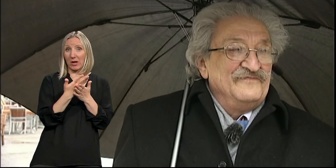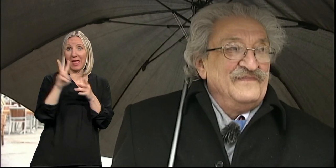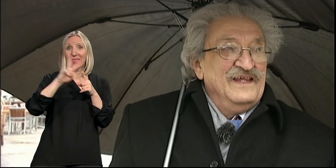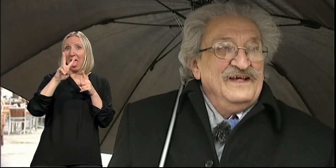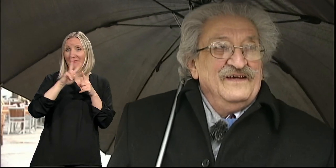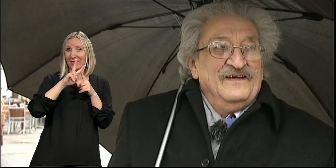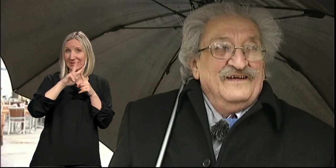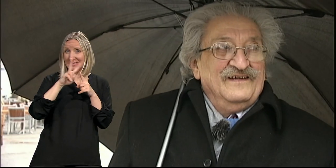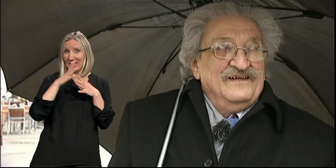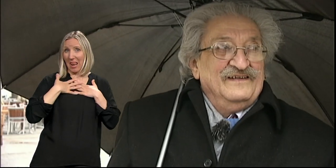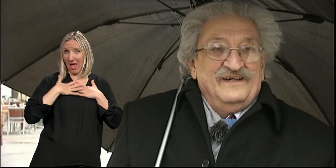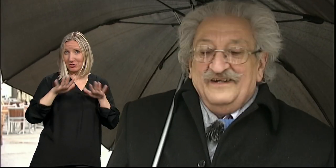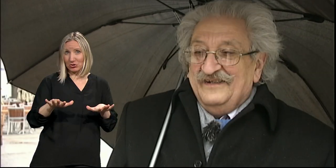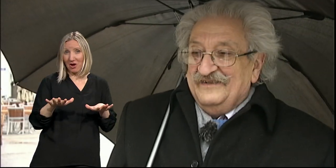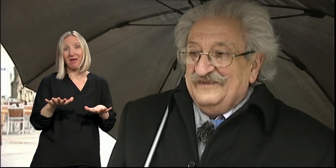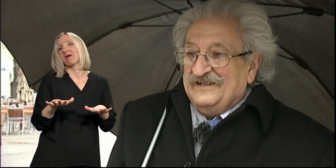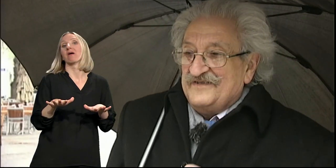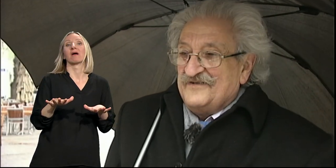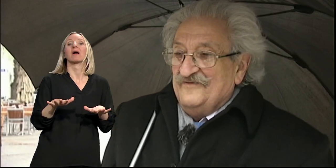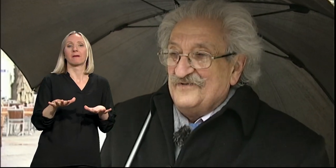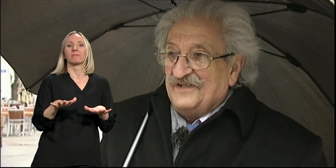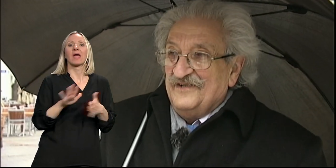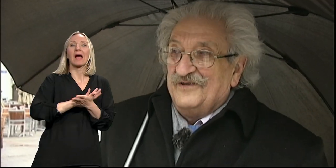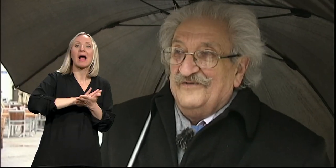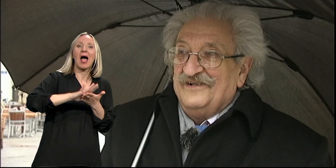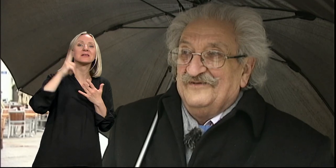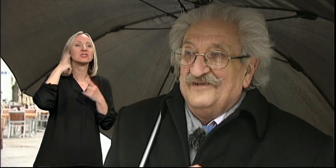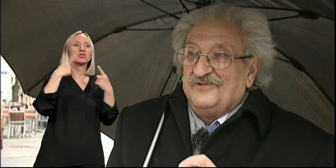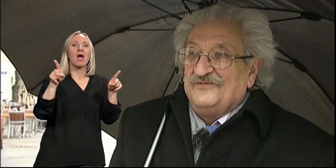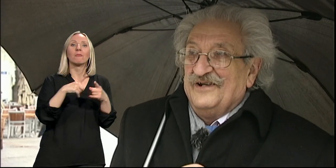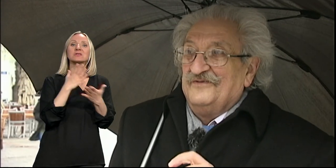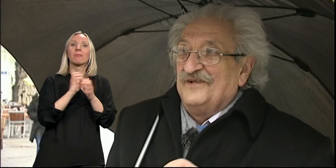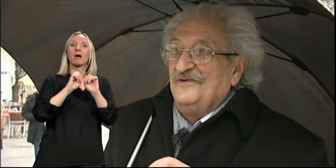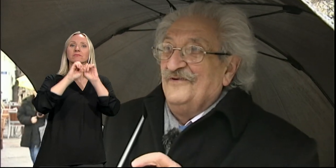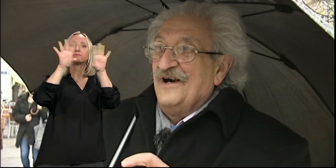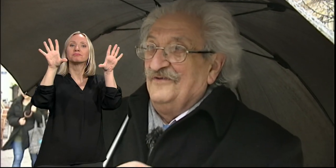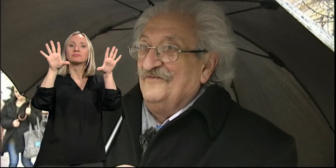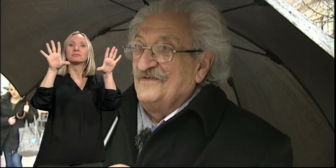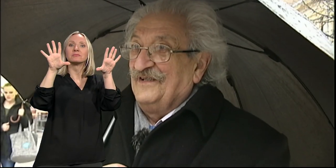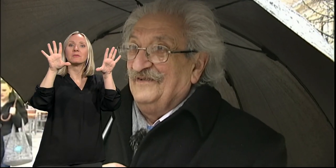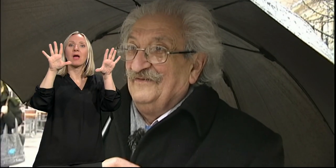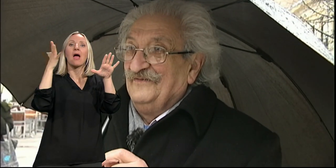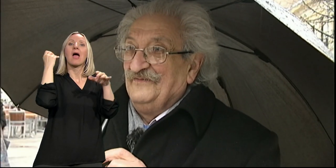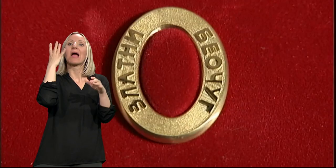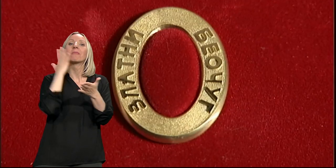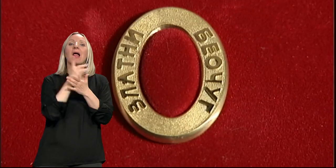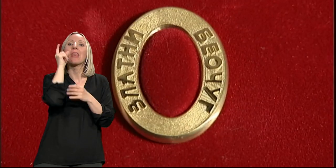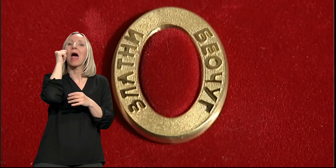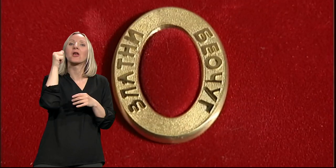moje, da je klasična muzika imitovana na popularnom terminu narodne muzike.